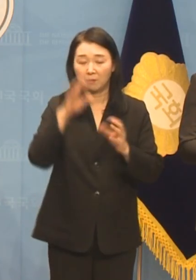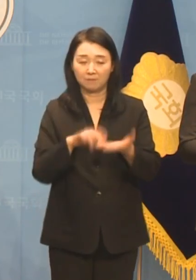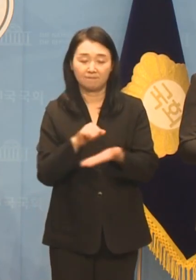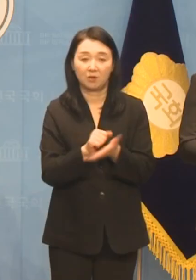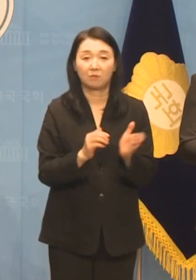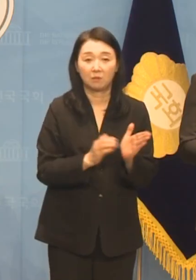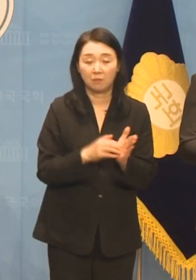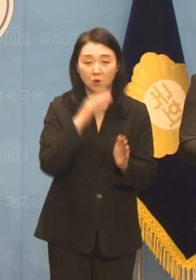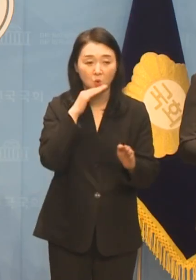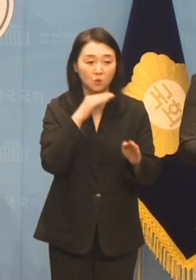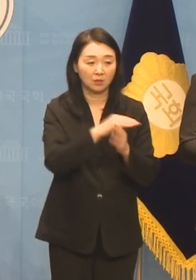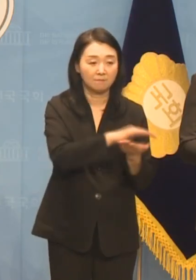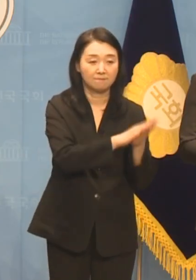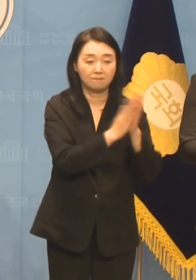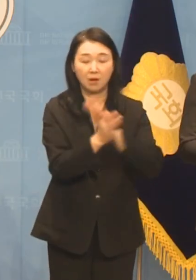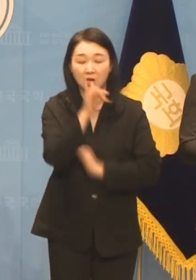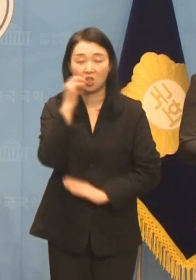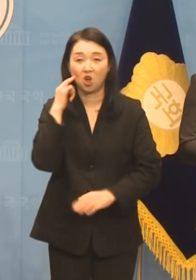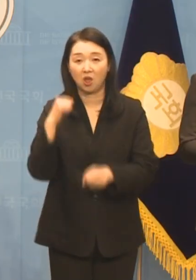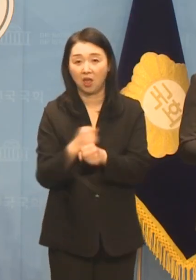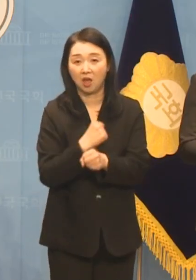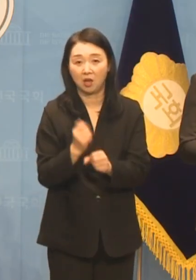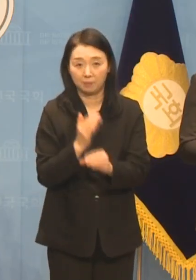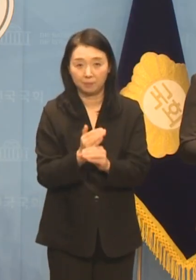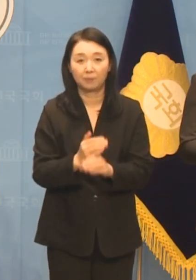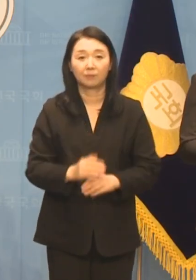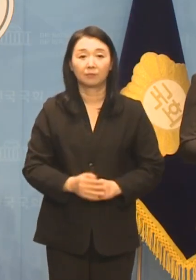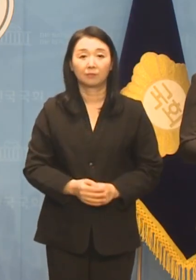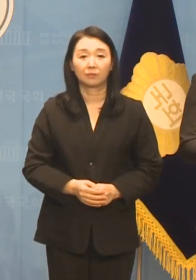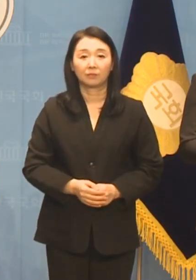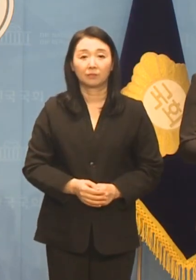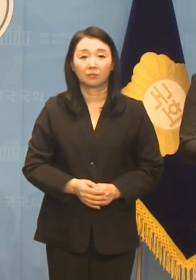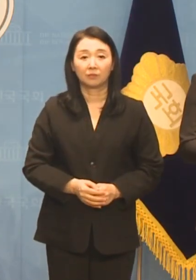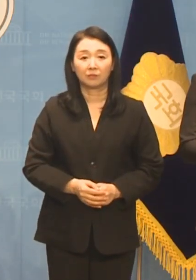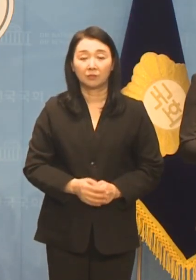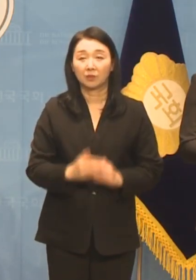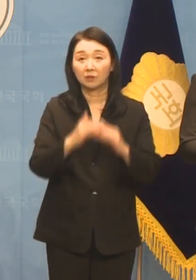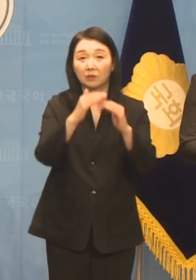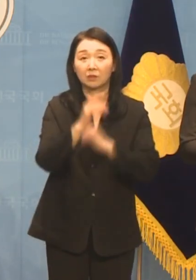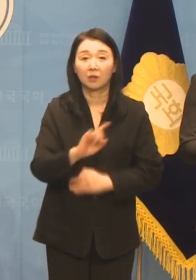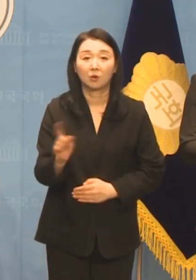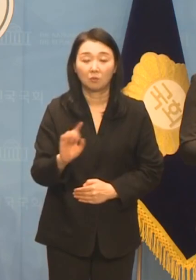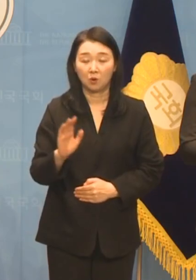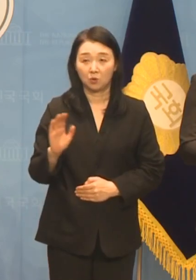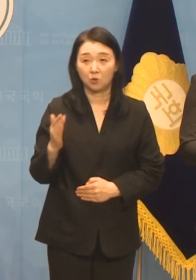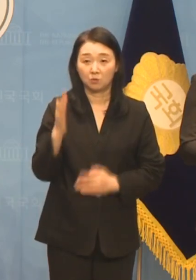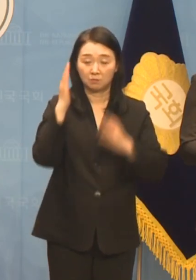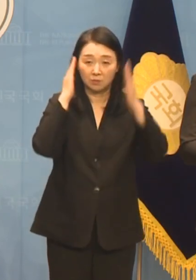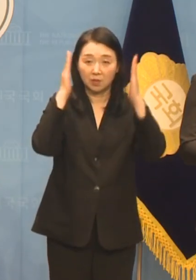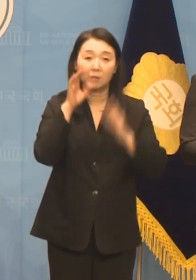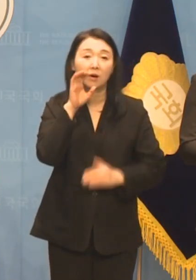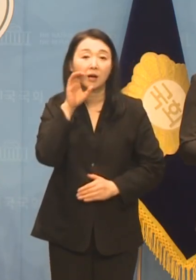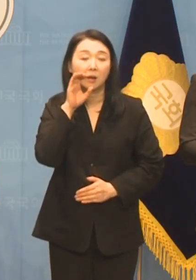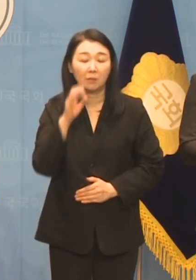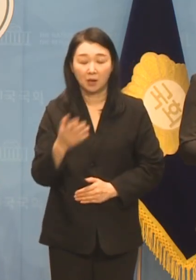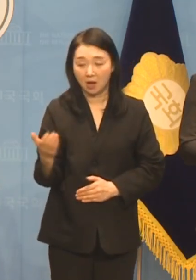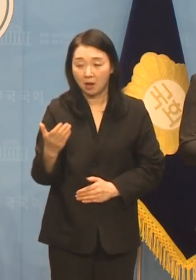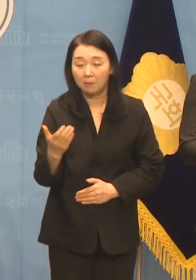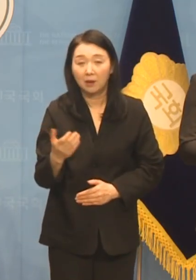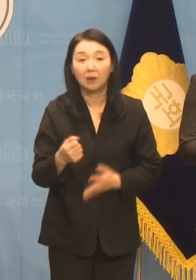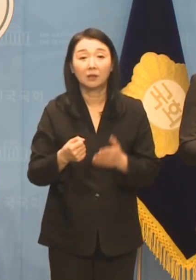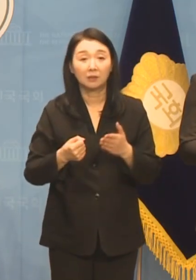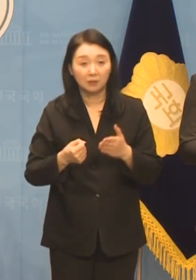점령해 공산화되고 있다는 허위사실이 유포되고 있다는 제보도 있습니다. 해당 내용은 최근 네이버 카페 아프니까